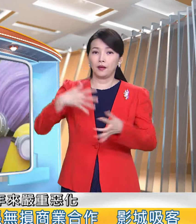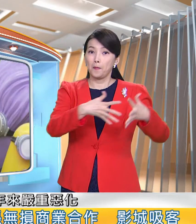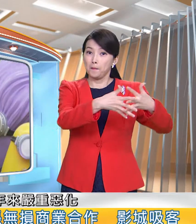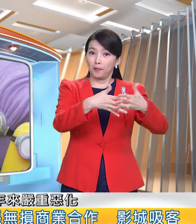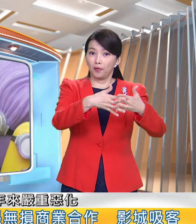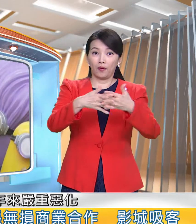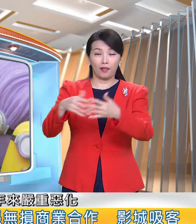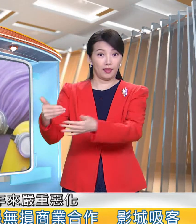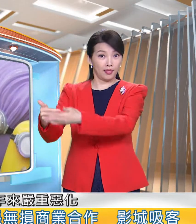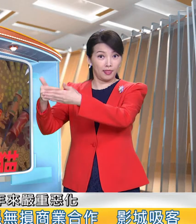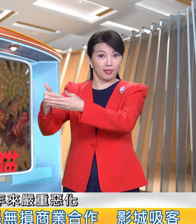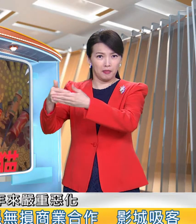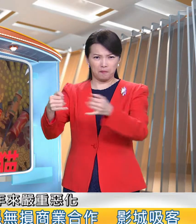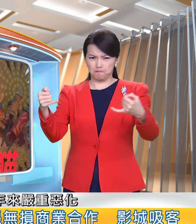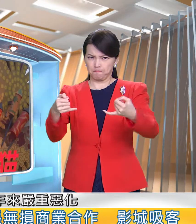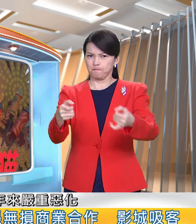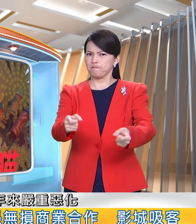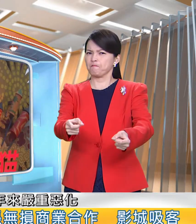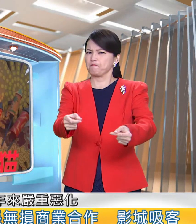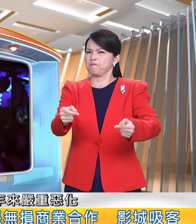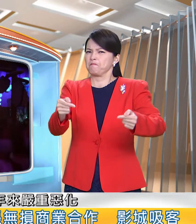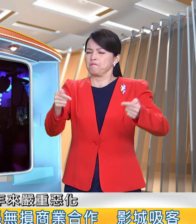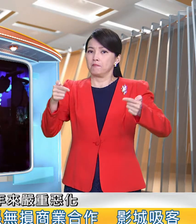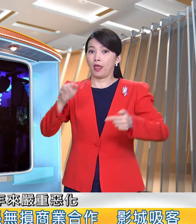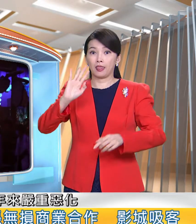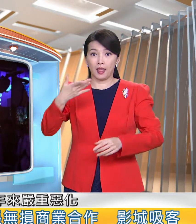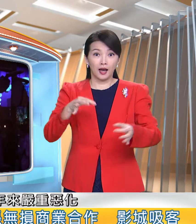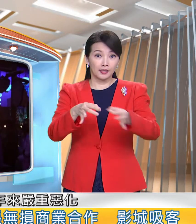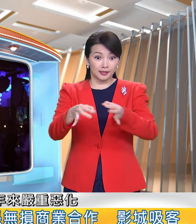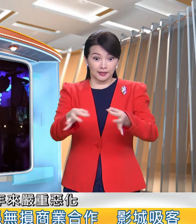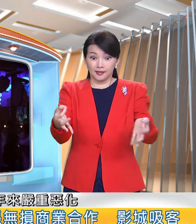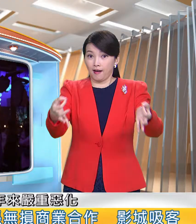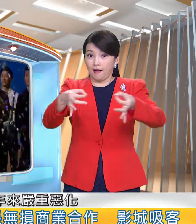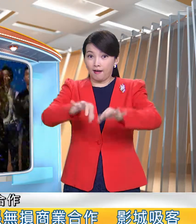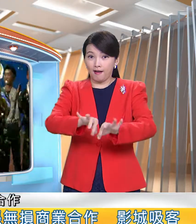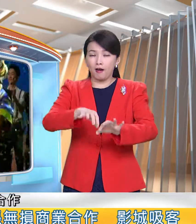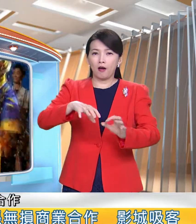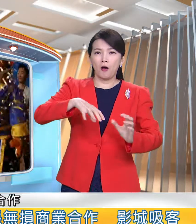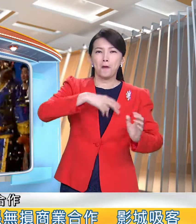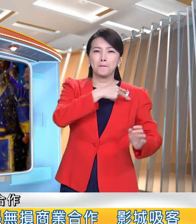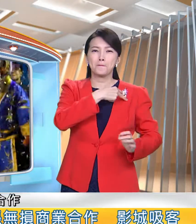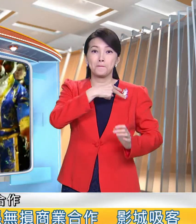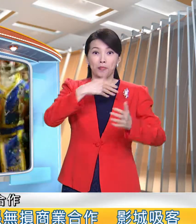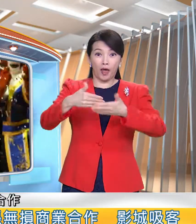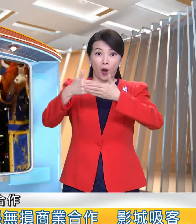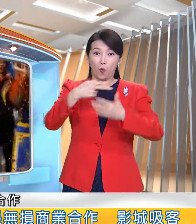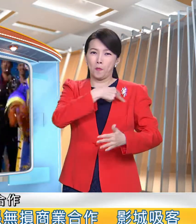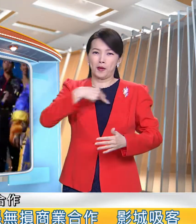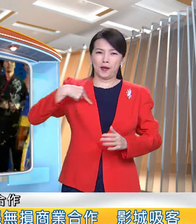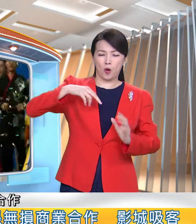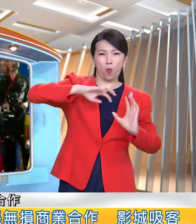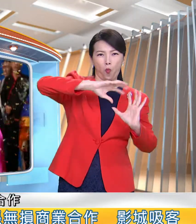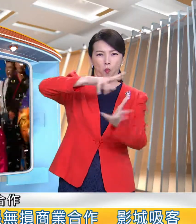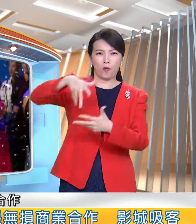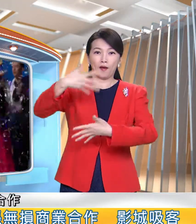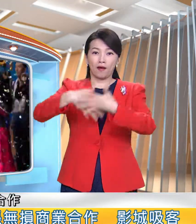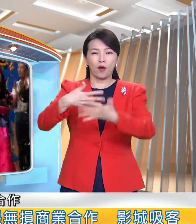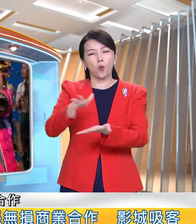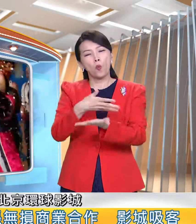中国与美国的关系在近年来严重恶化，但是双方的商业合作，筹备